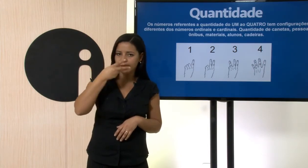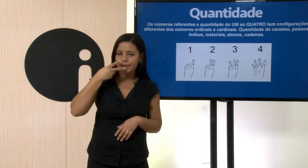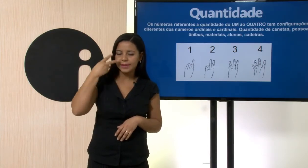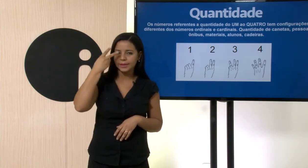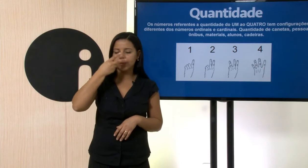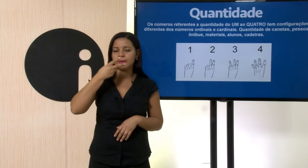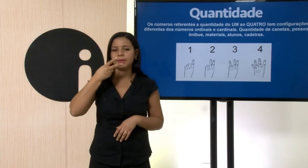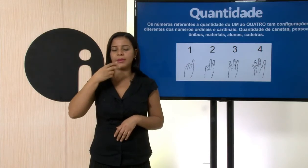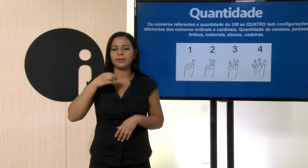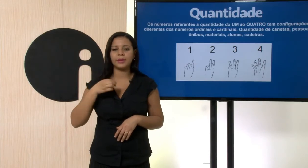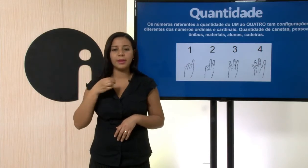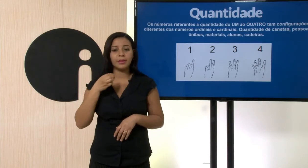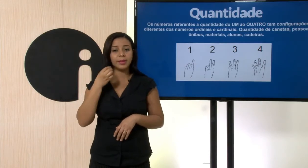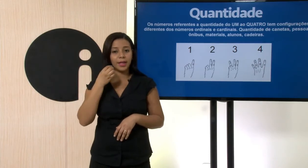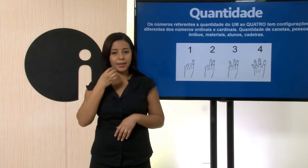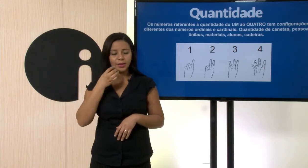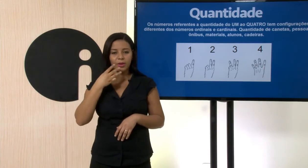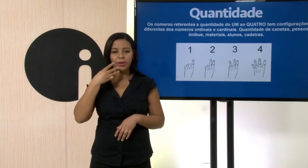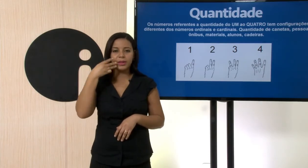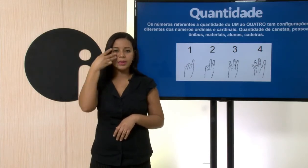horas, 3 horas,